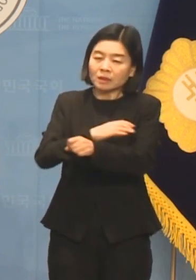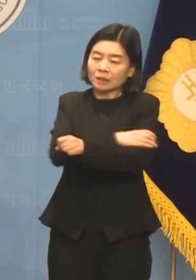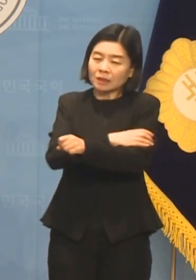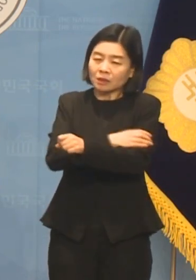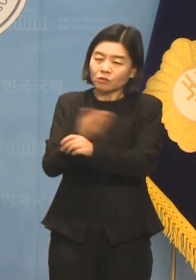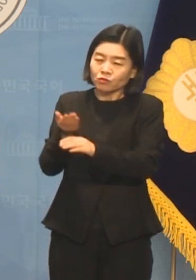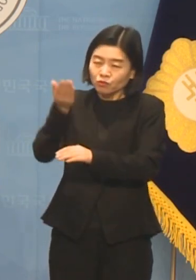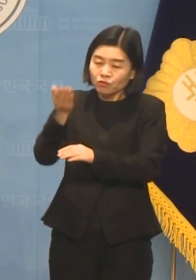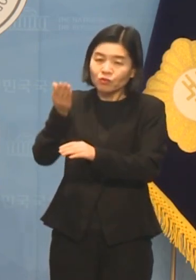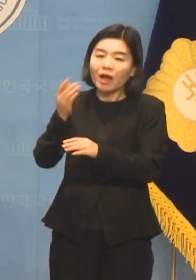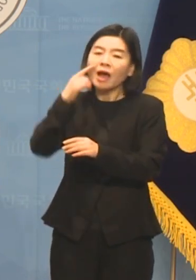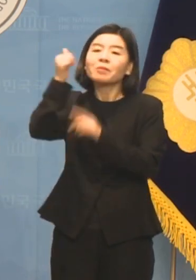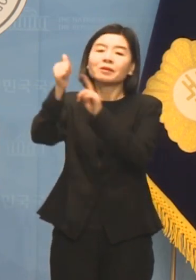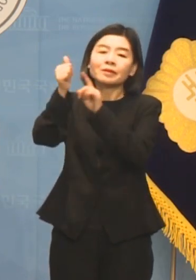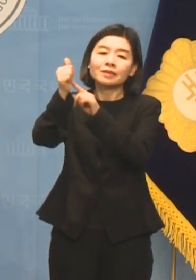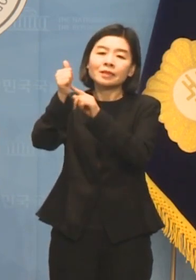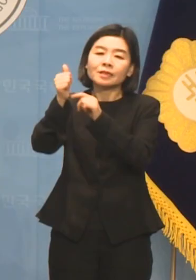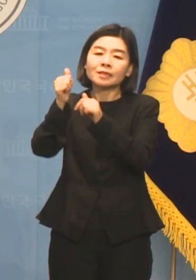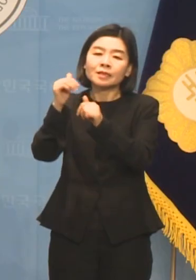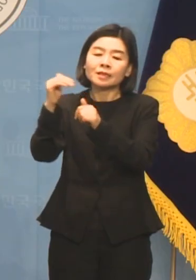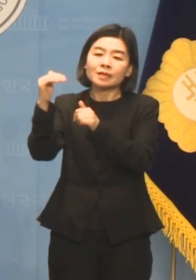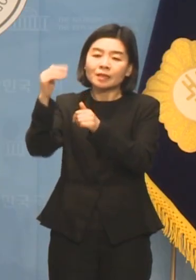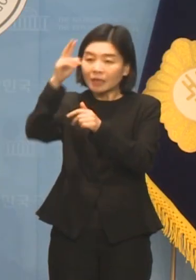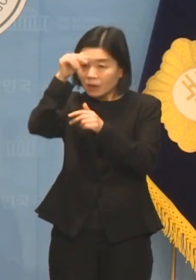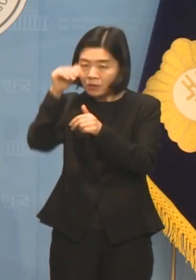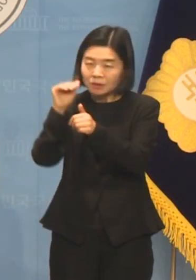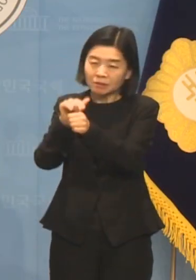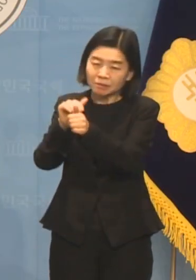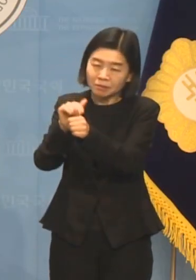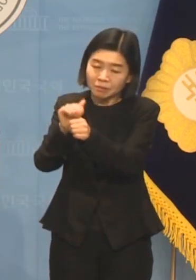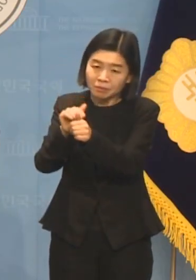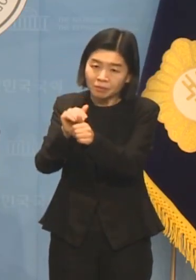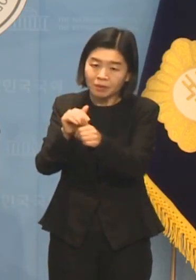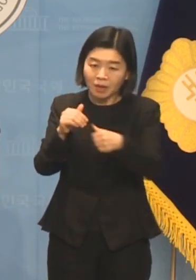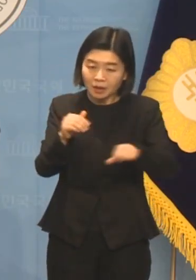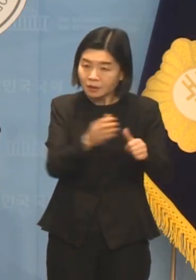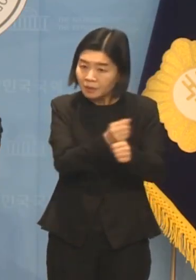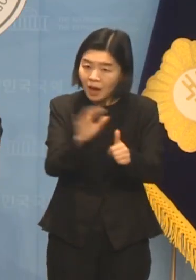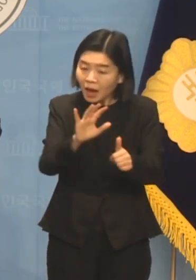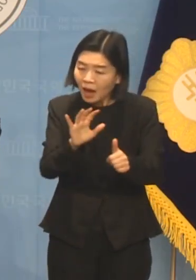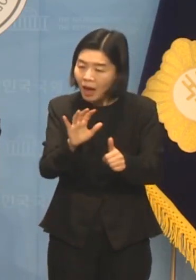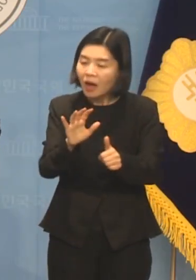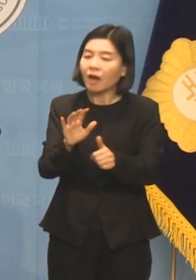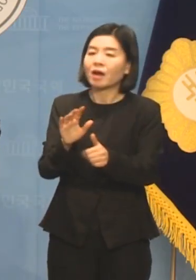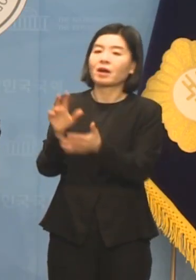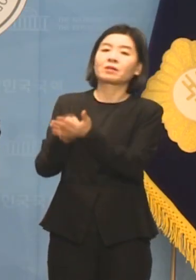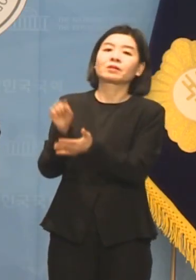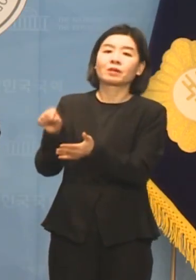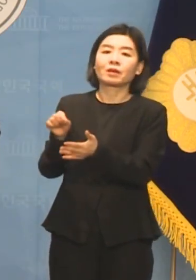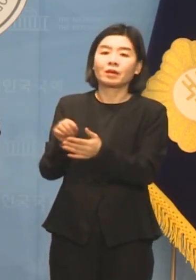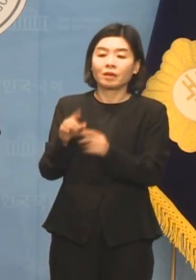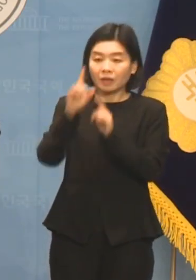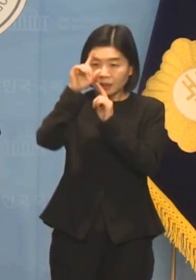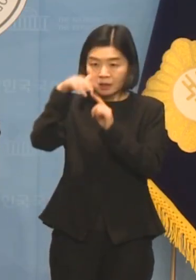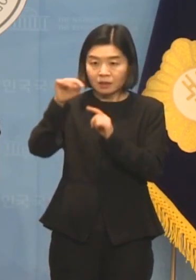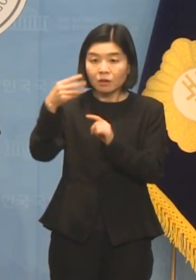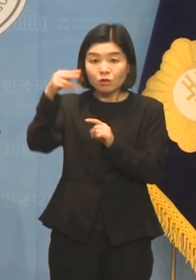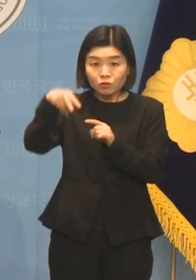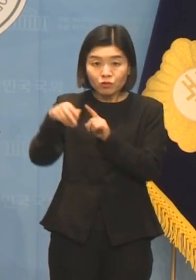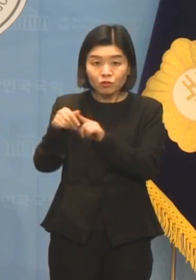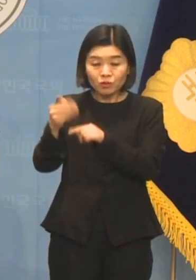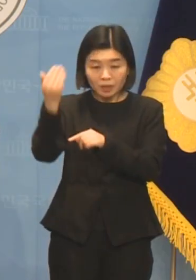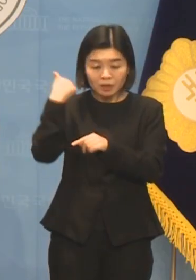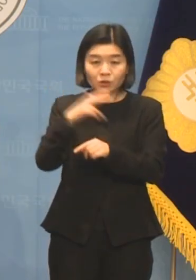영향이라도 끼쳤다면 그것은 전혀 다른 범주의 문제입니다. 이철규 의원은 퇴임 전 경찰